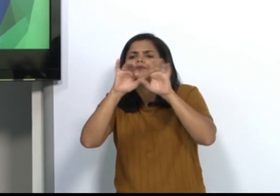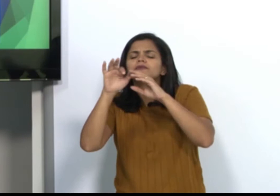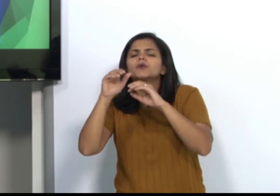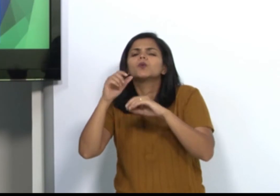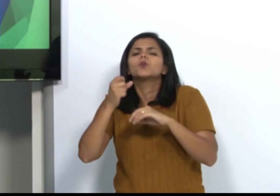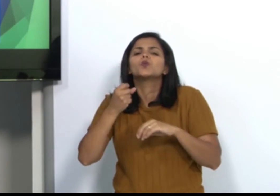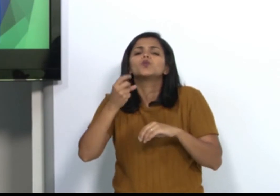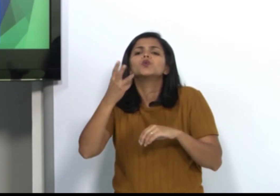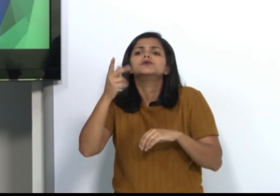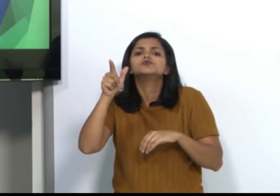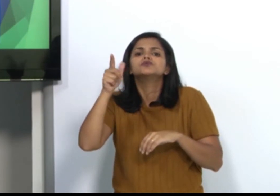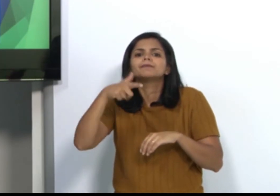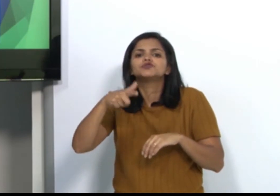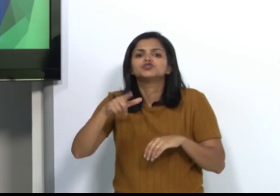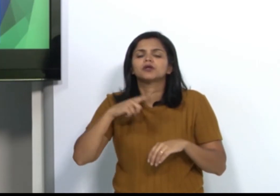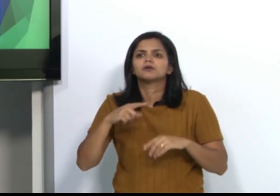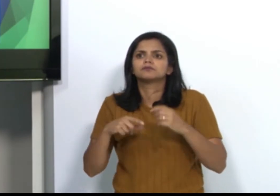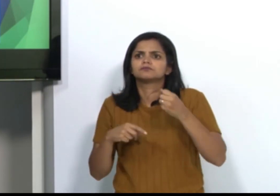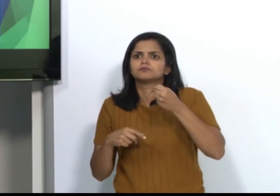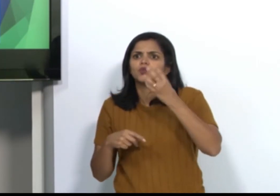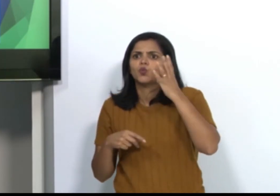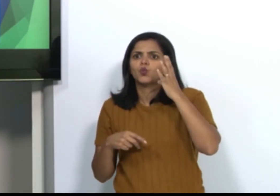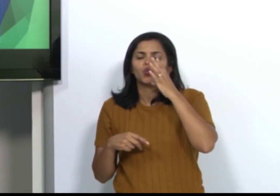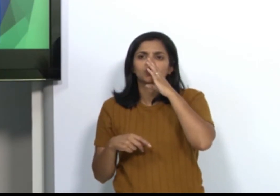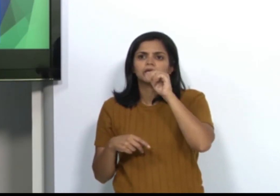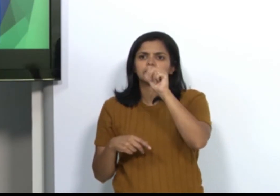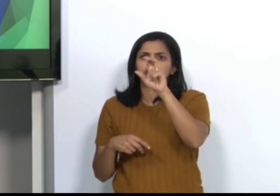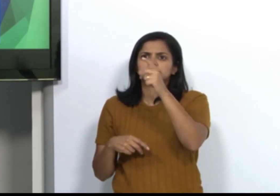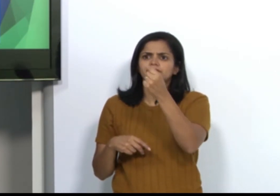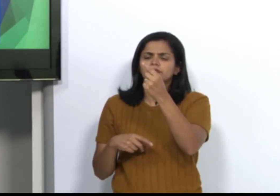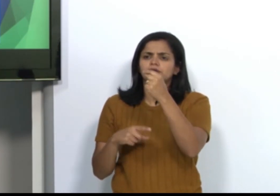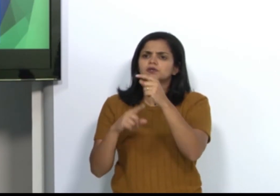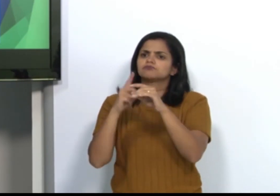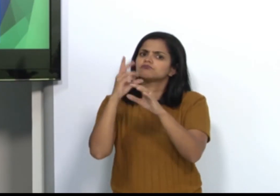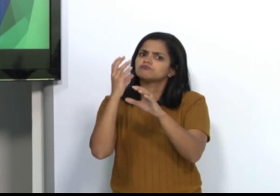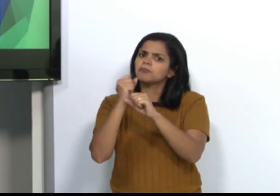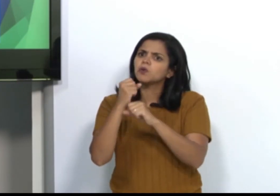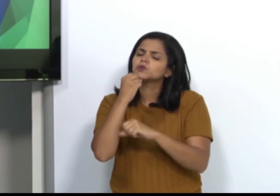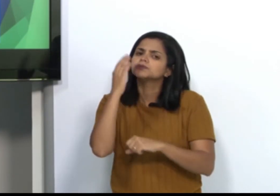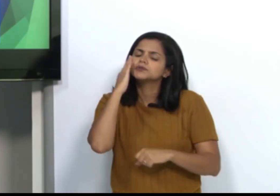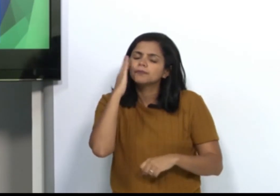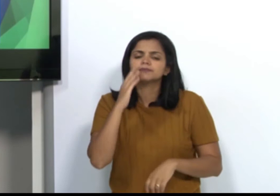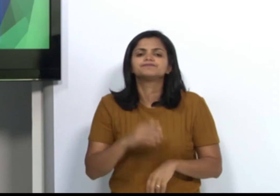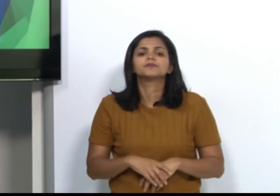colocando várias palavras seguidas, eu vou fazer vários sinais seguidos.